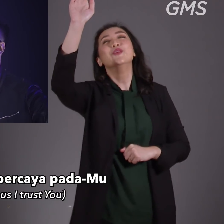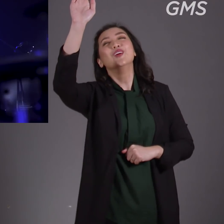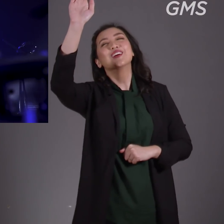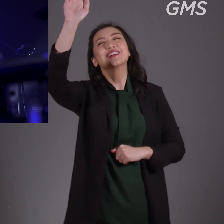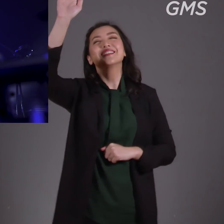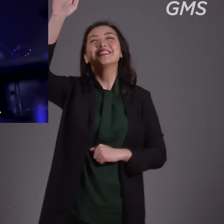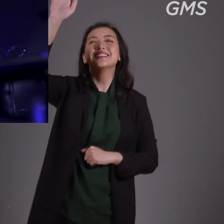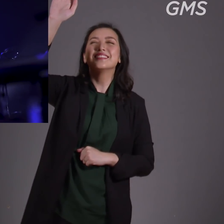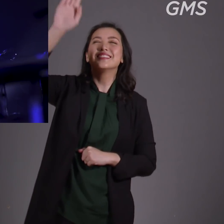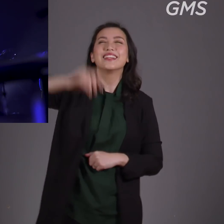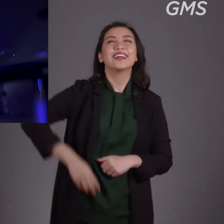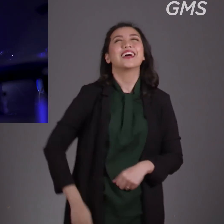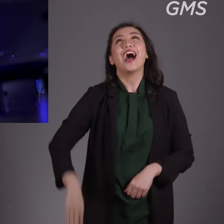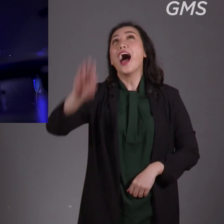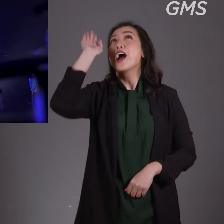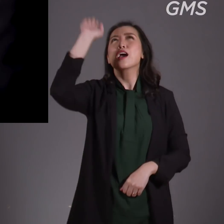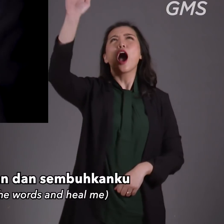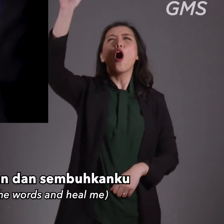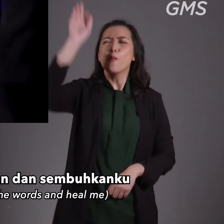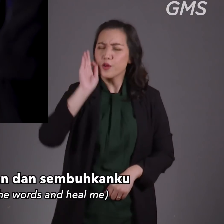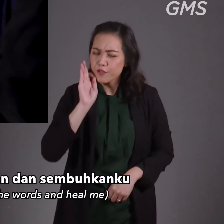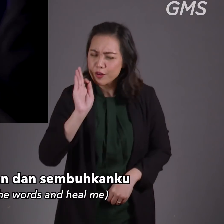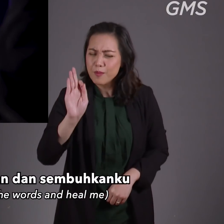padamu. Kau berfirman